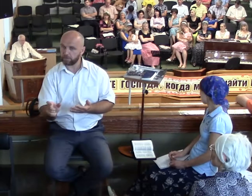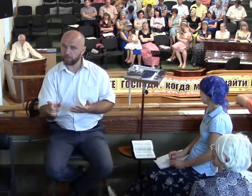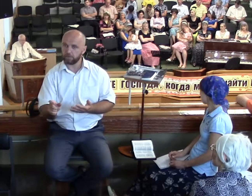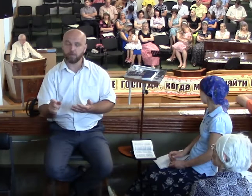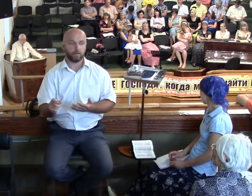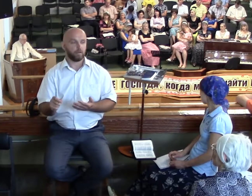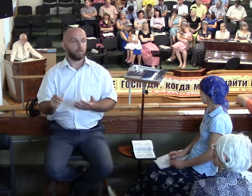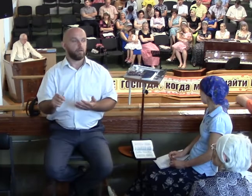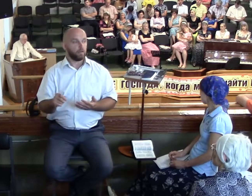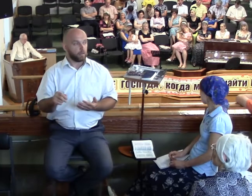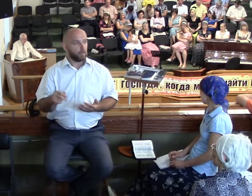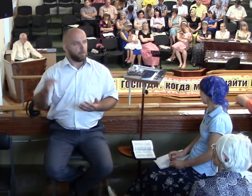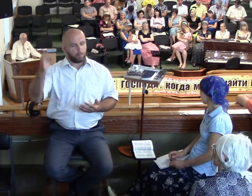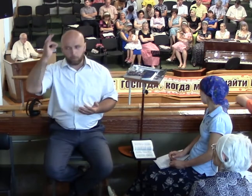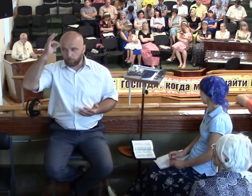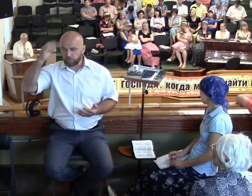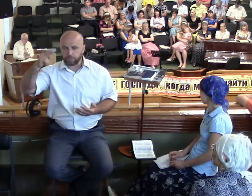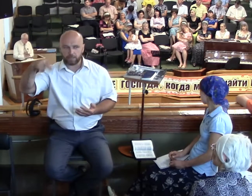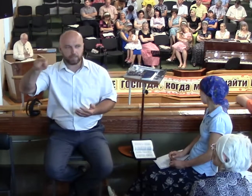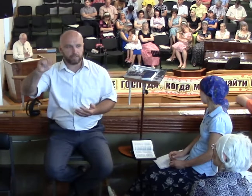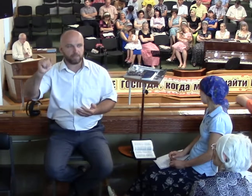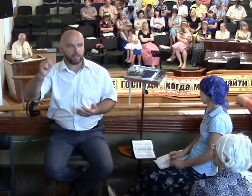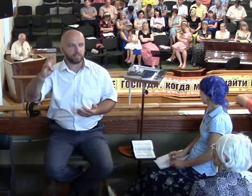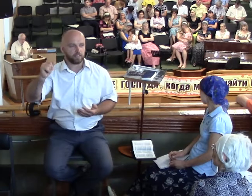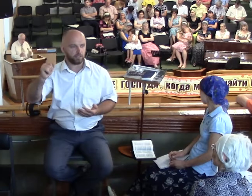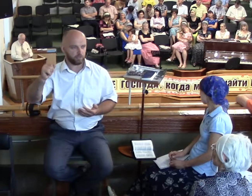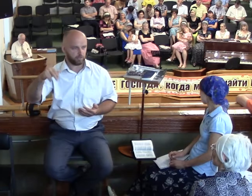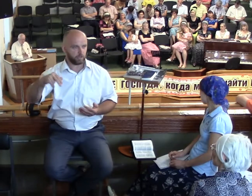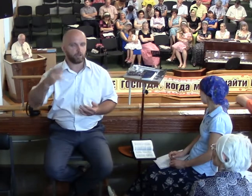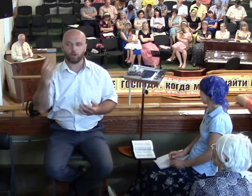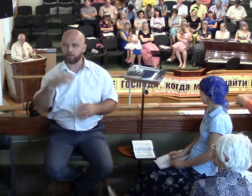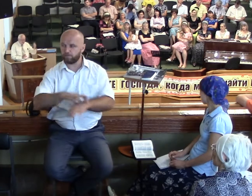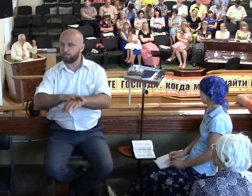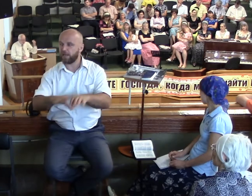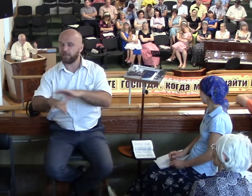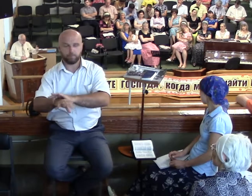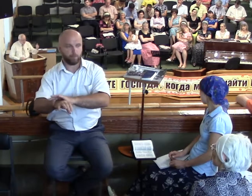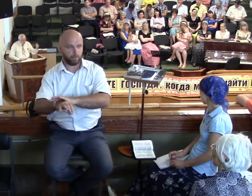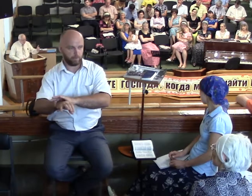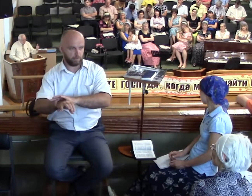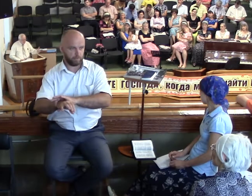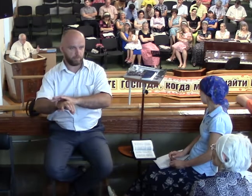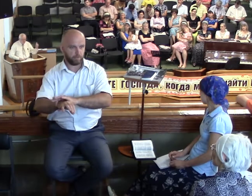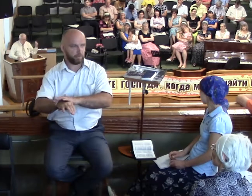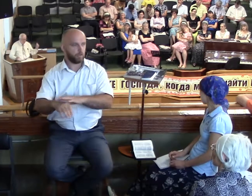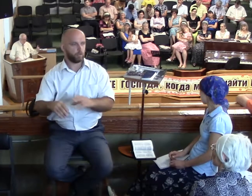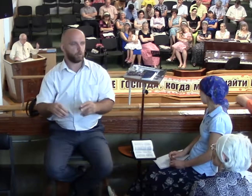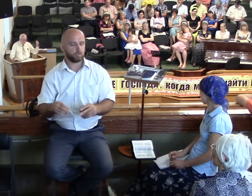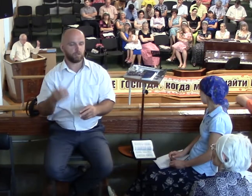Даниилу пришлось, попал в плен, и как ему пришлось, и друзьям его. Даже стоял